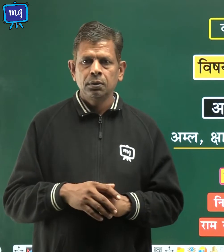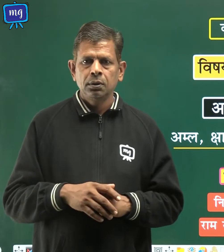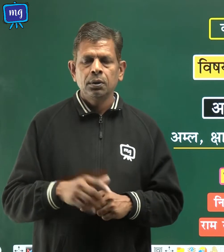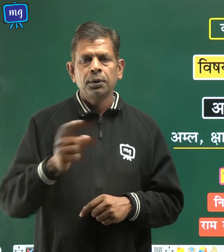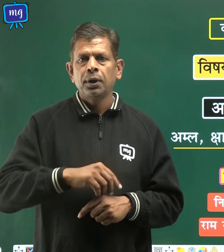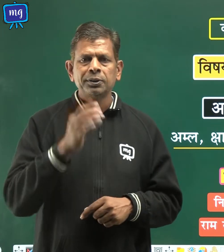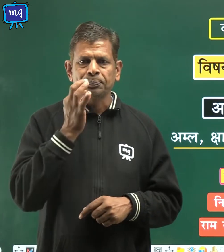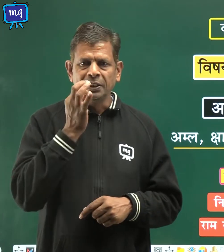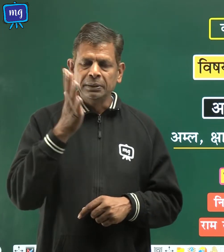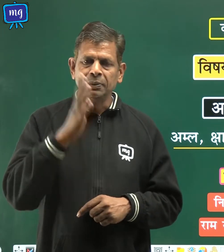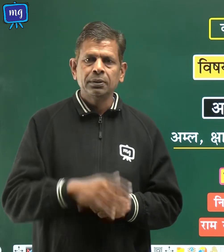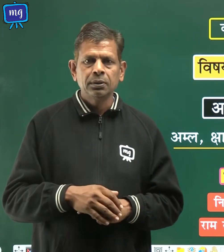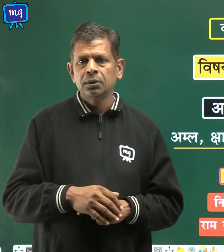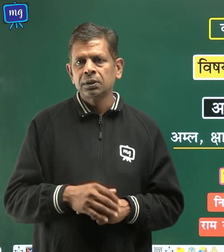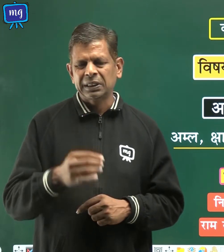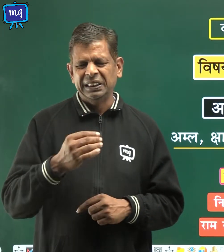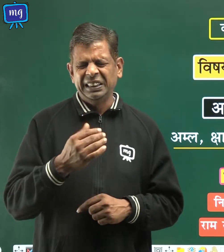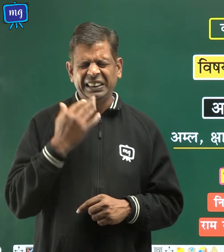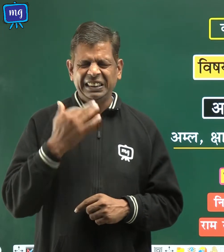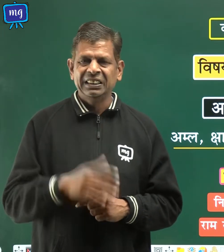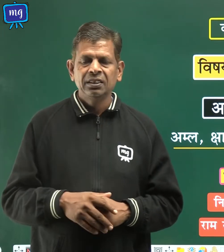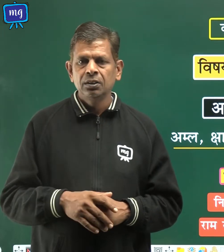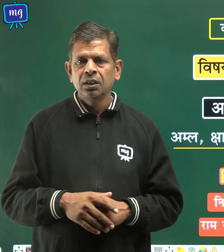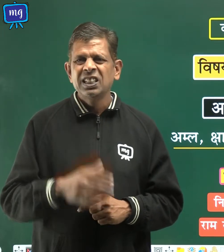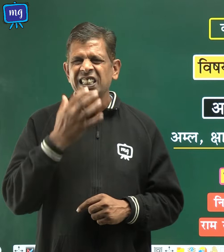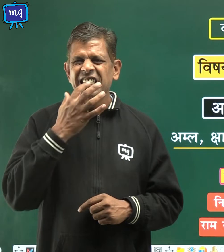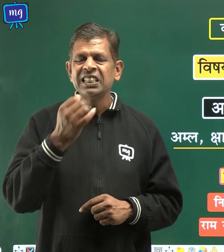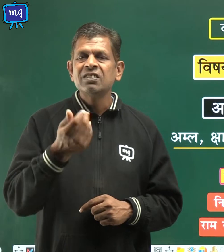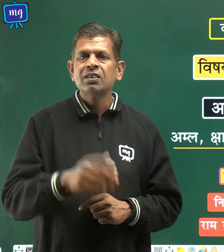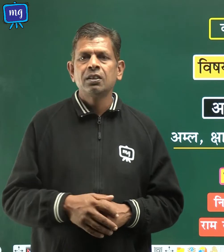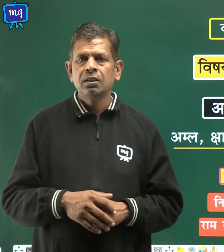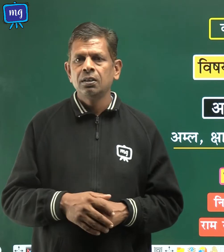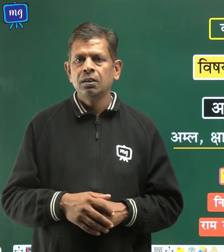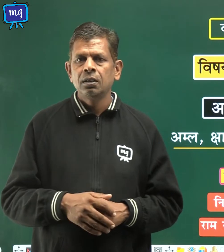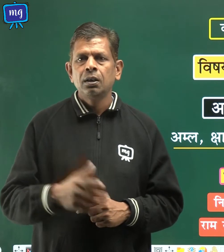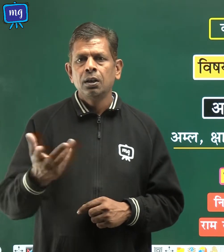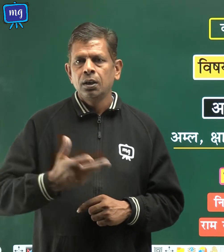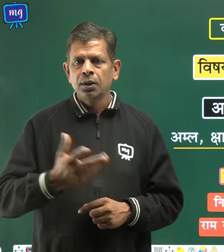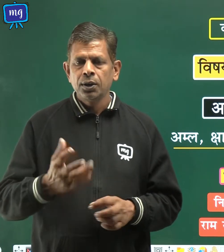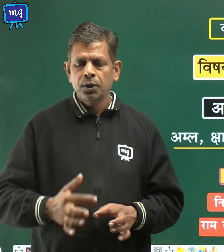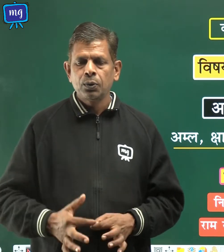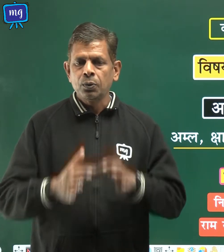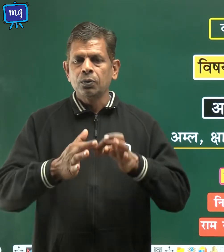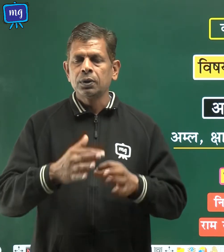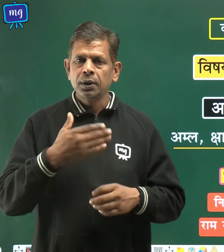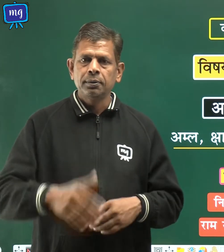कि अम्ल, क्षारक और लवणों के क्या गुण होते हैं।